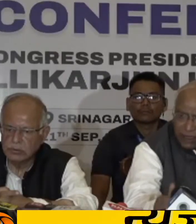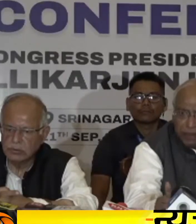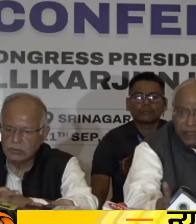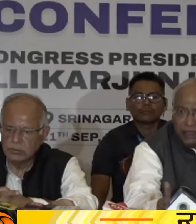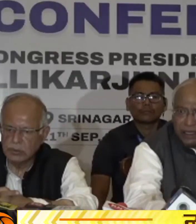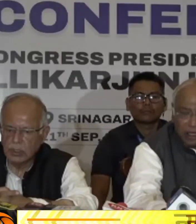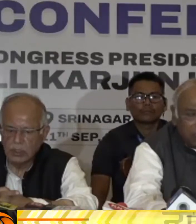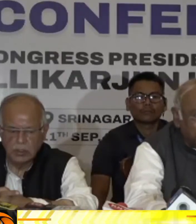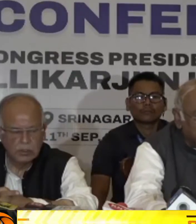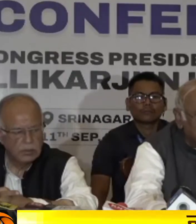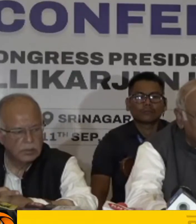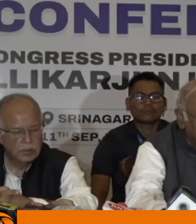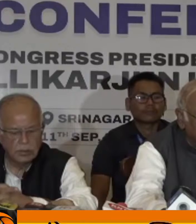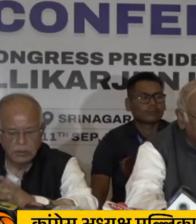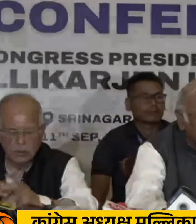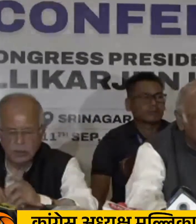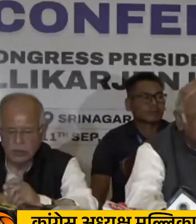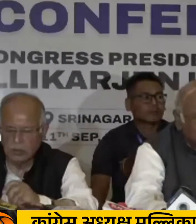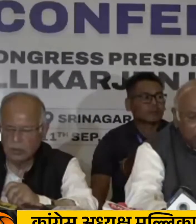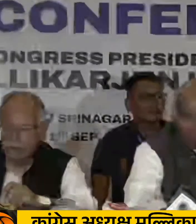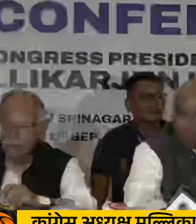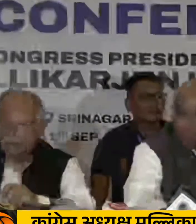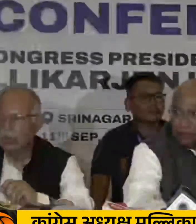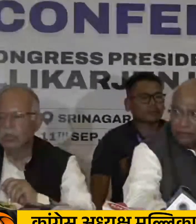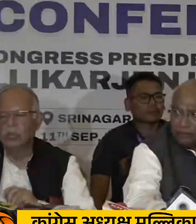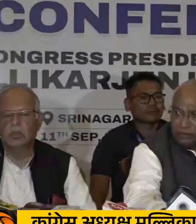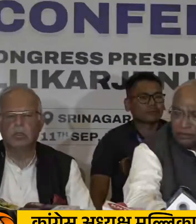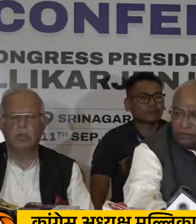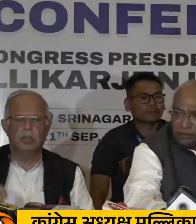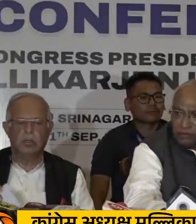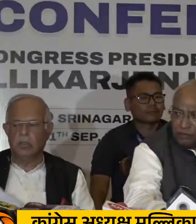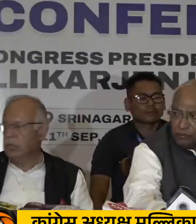मैं कभी नहीं दिया था अपने 60 साल के